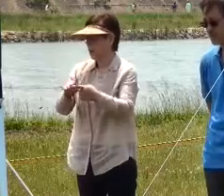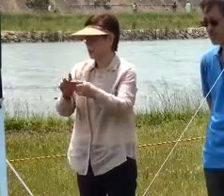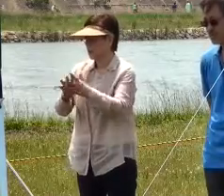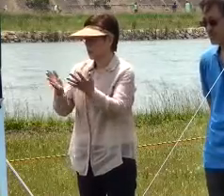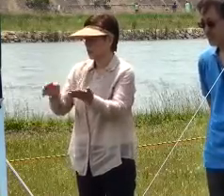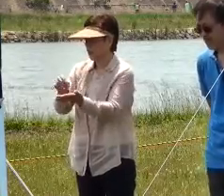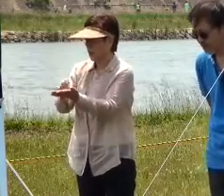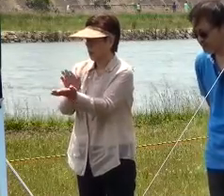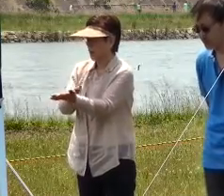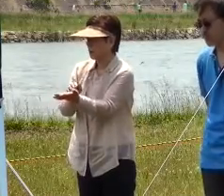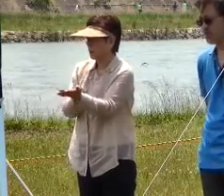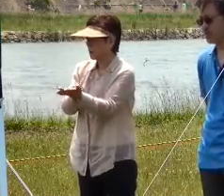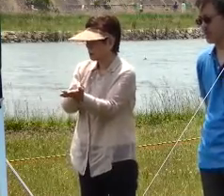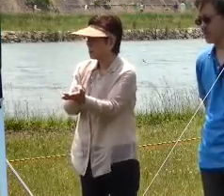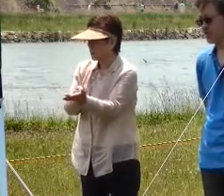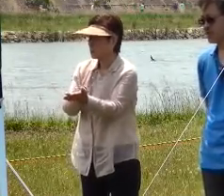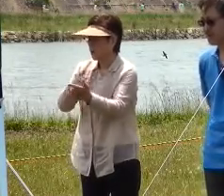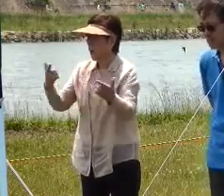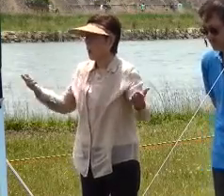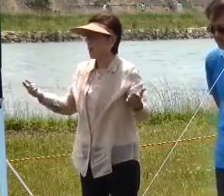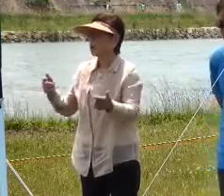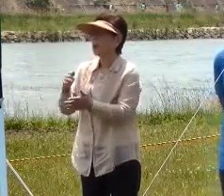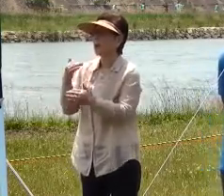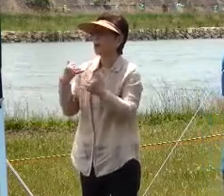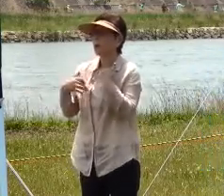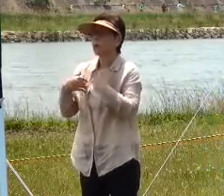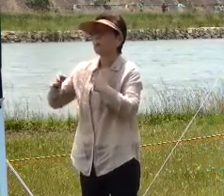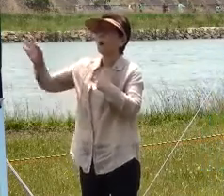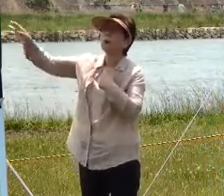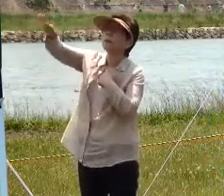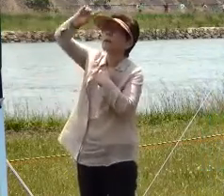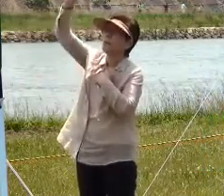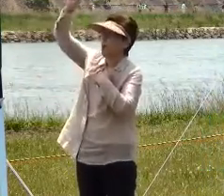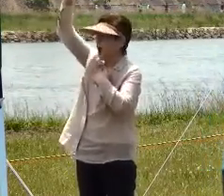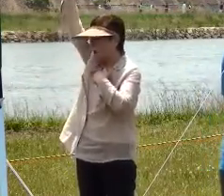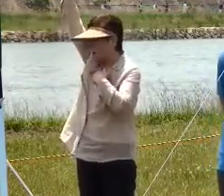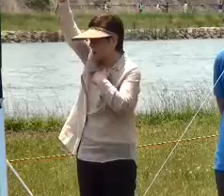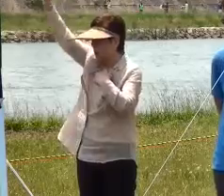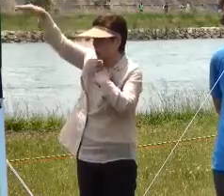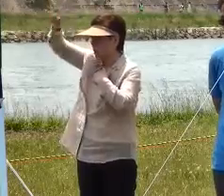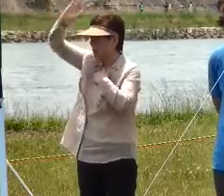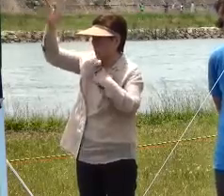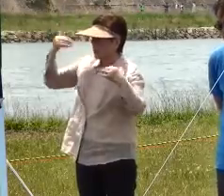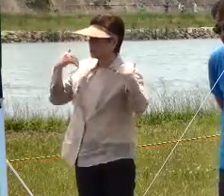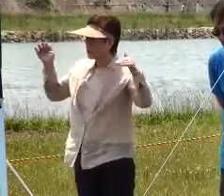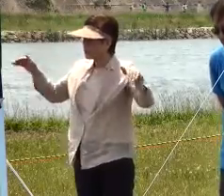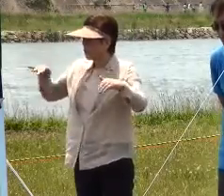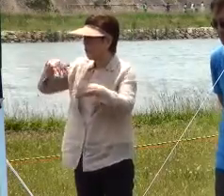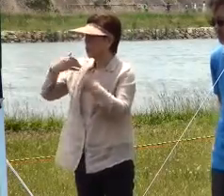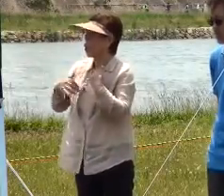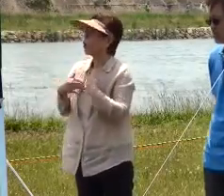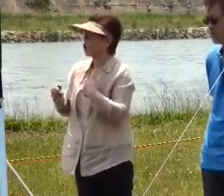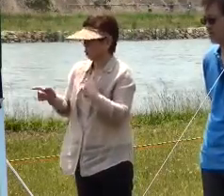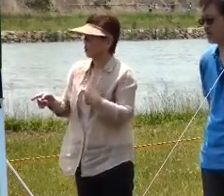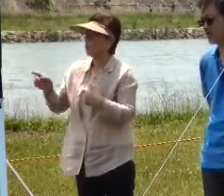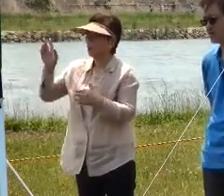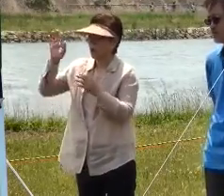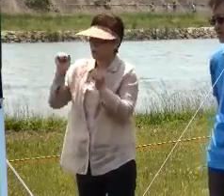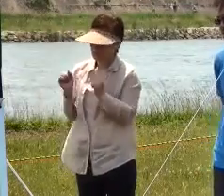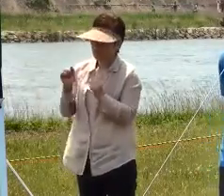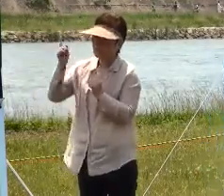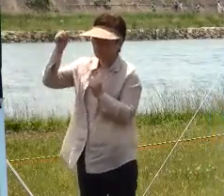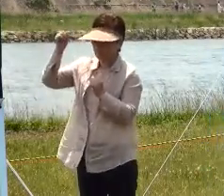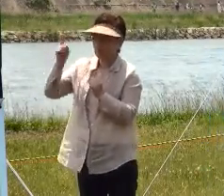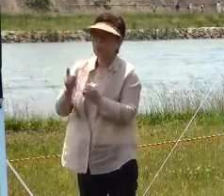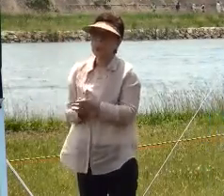ました。大きな喜びが天にもある。天使たちも喜んでいる。この喜びをもっともっと増